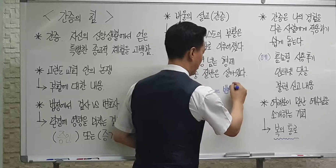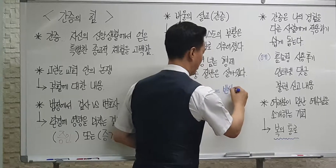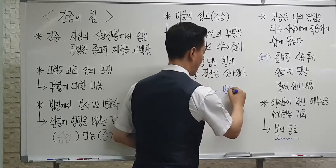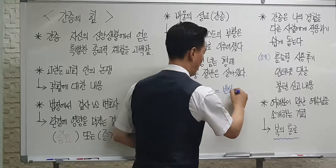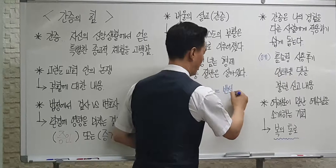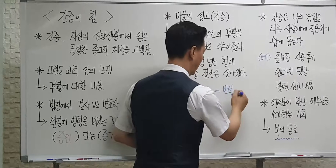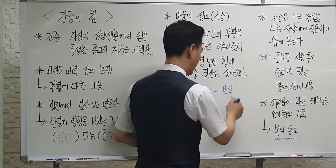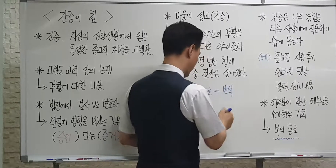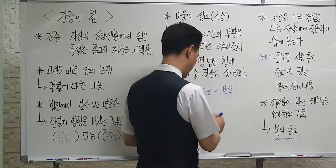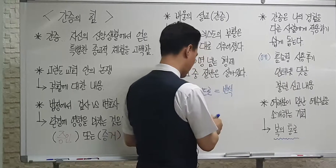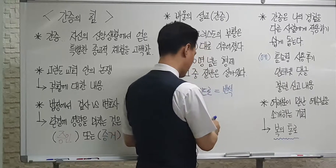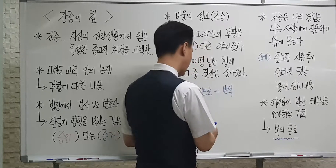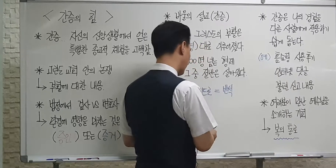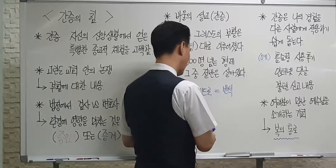반석입니다. 갑자기 반석 집사님 생각나네.